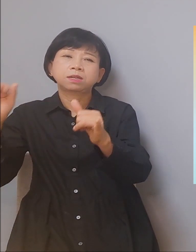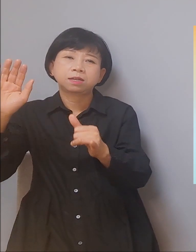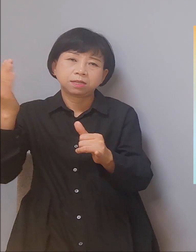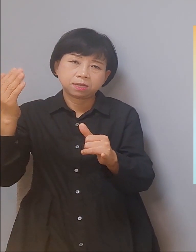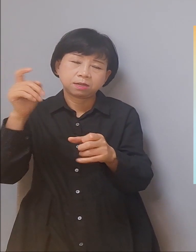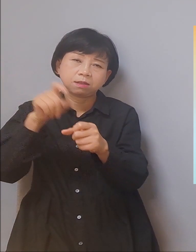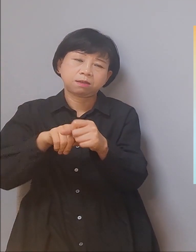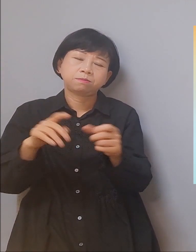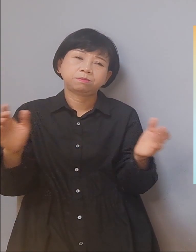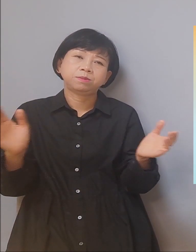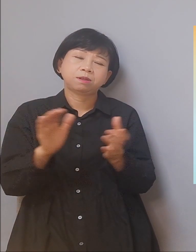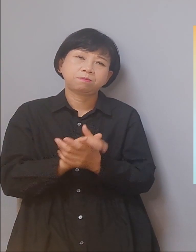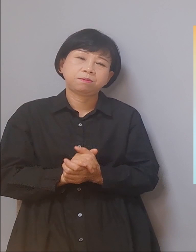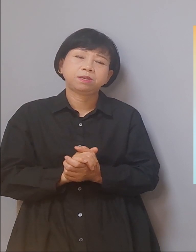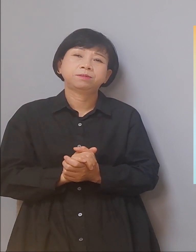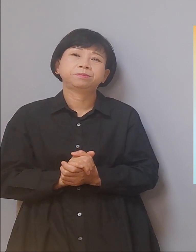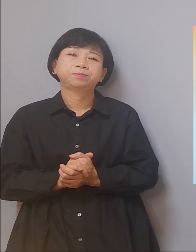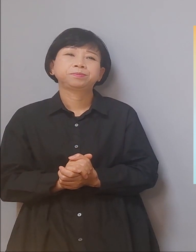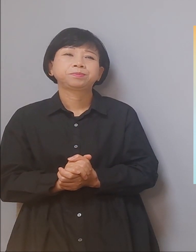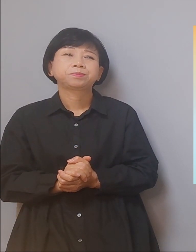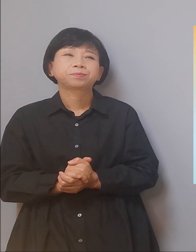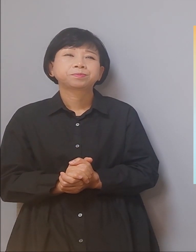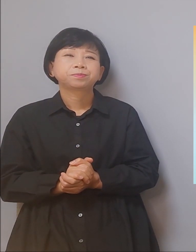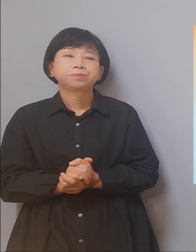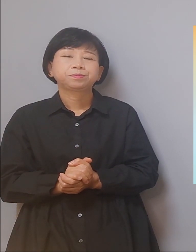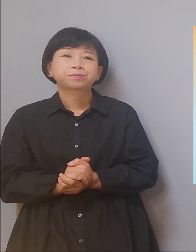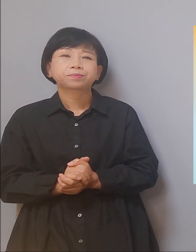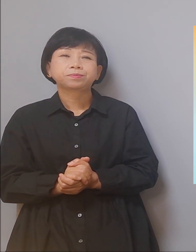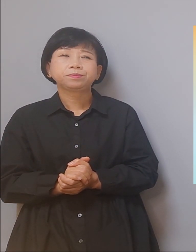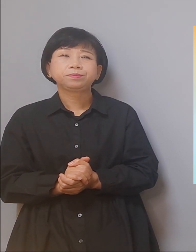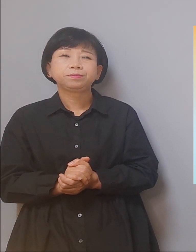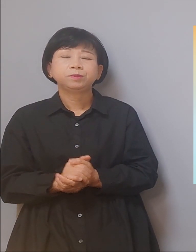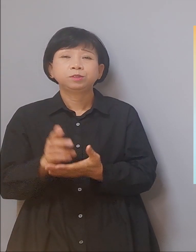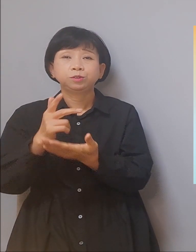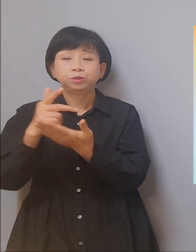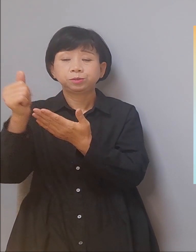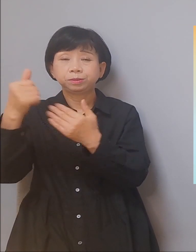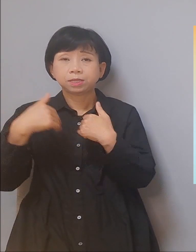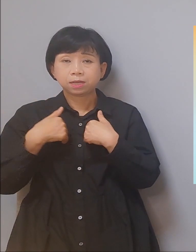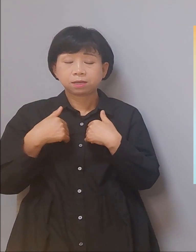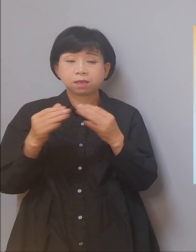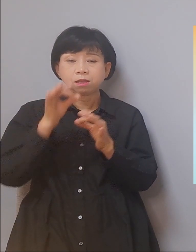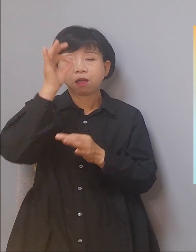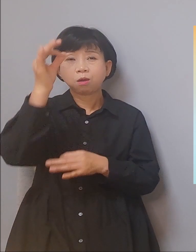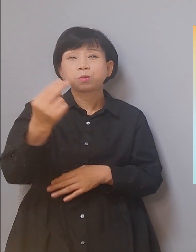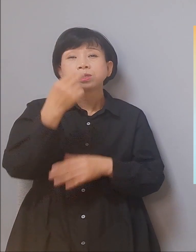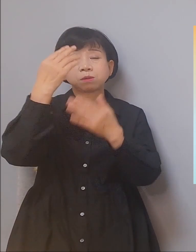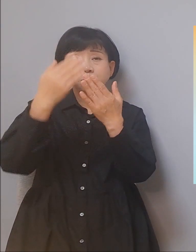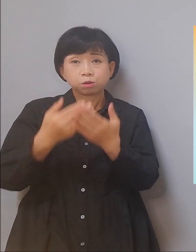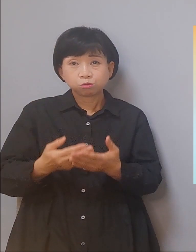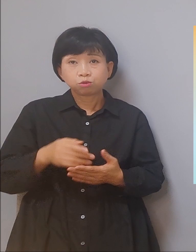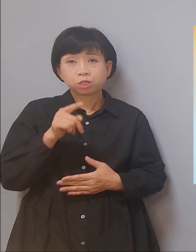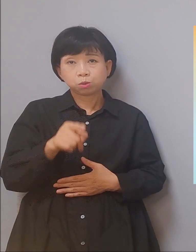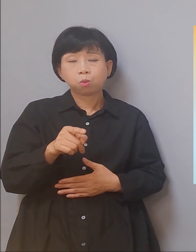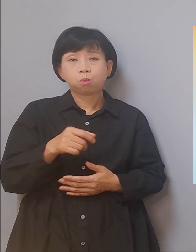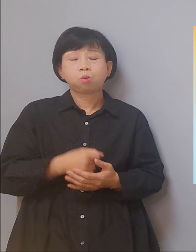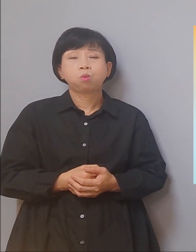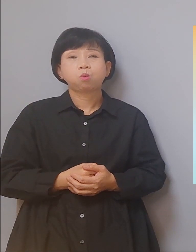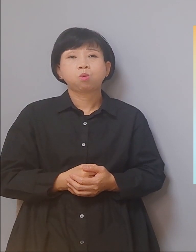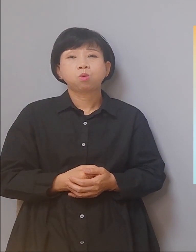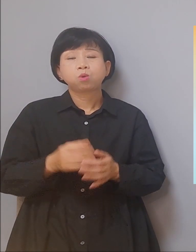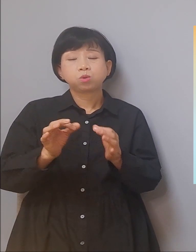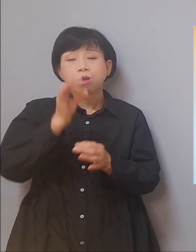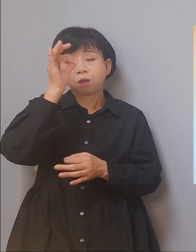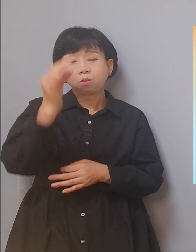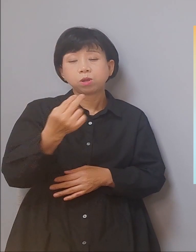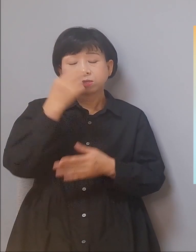자가 되게 하려 하셨느니라. 아멘. 주님이 나에게 영원한 생명을 주신 것, 또 영원한 생명대로 살아가는